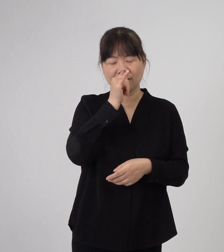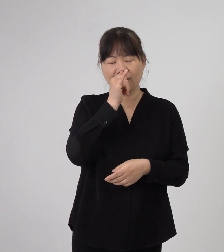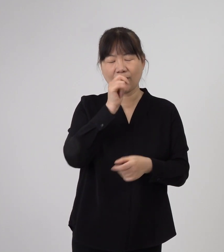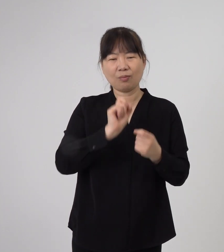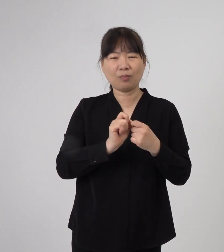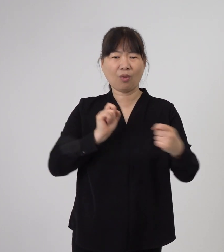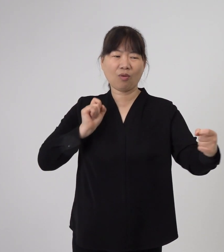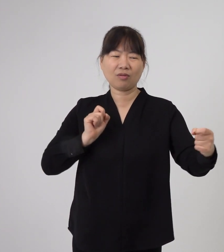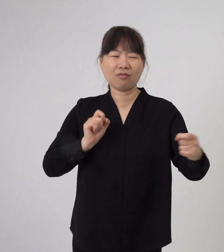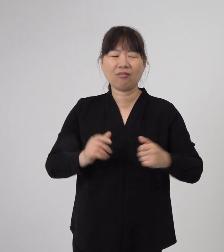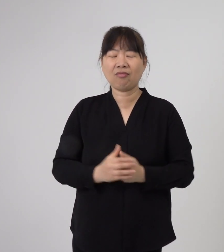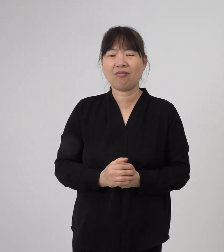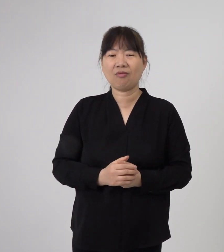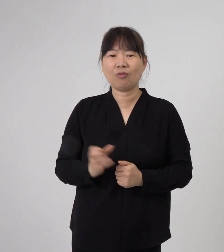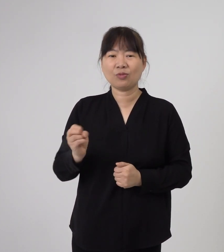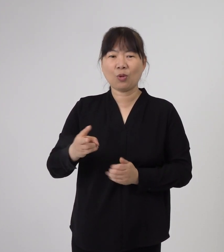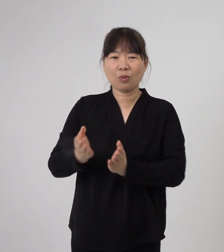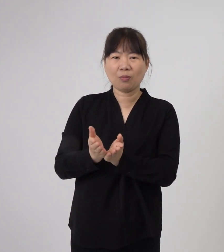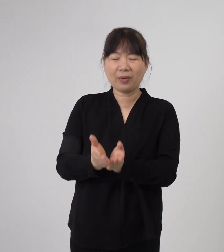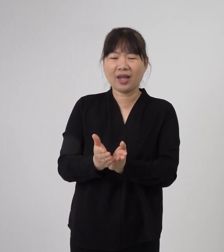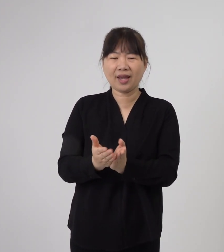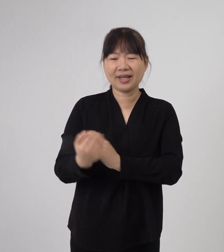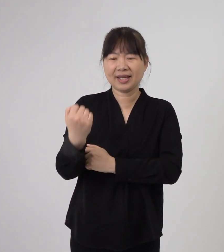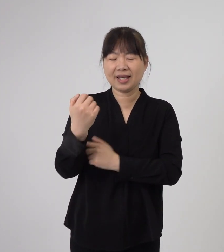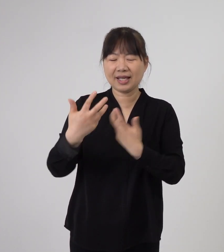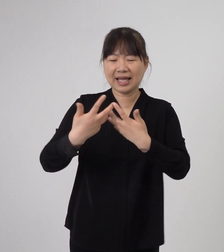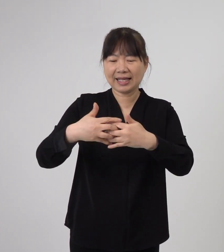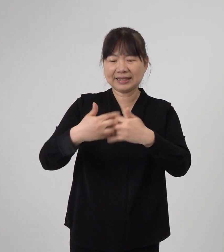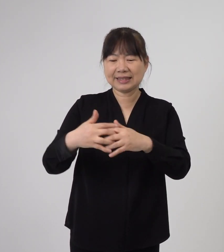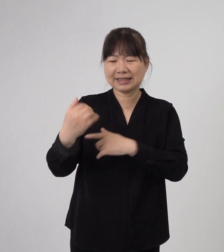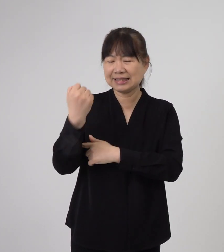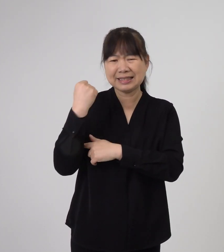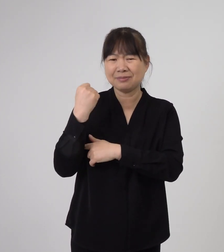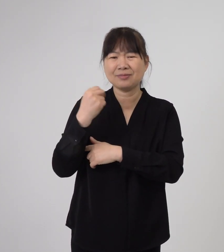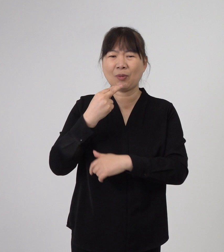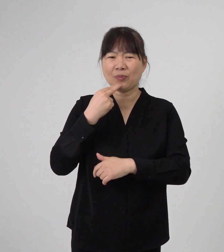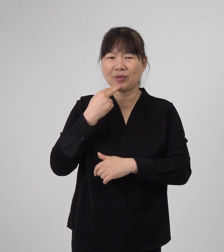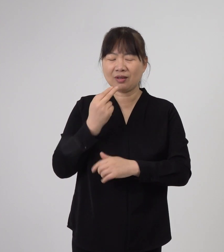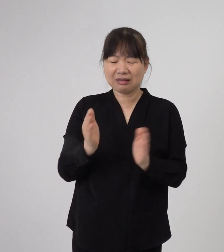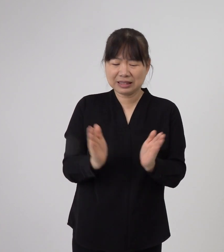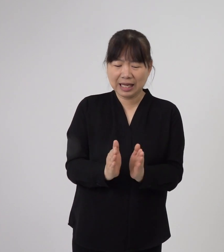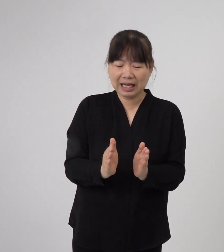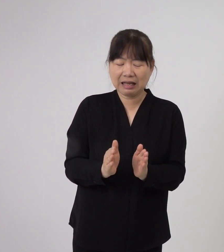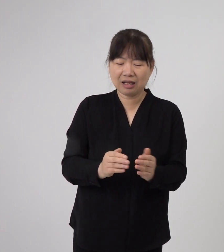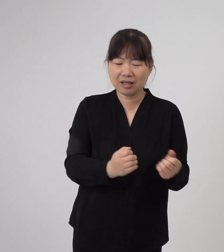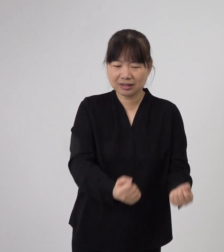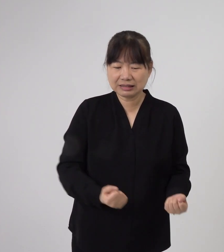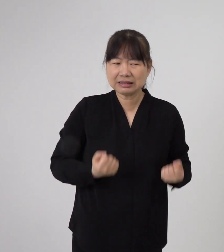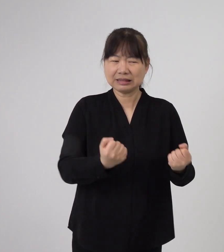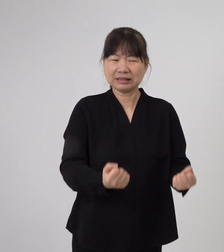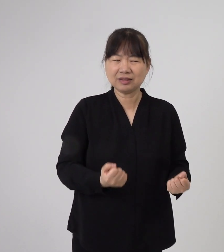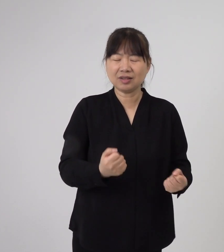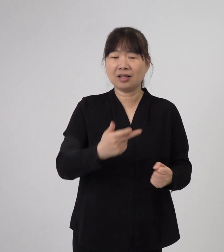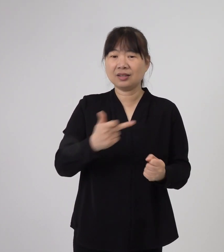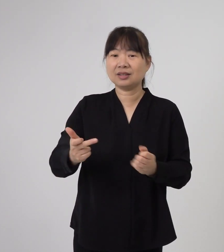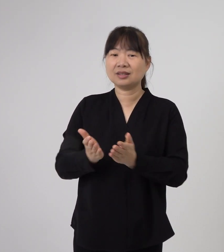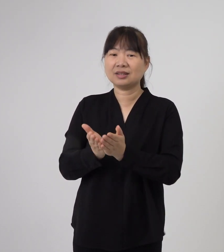배가 무슨 동력이 뭐가 있었겠어요? 조그만 배는 노져가고 큰 범선 같은 경우는